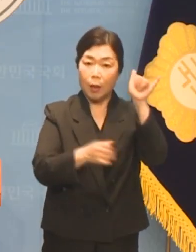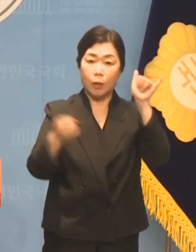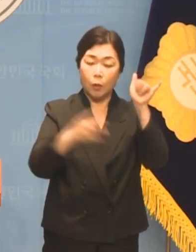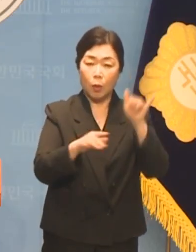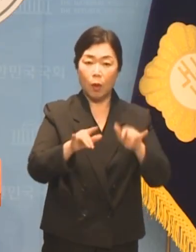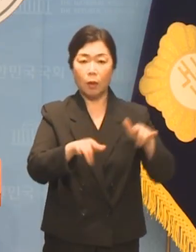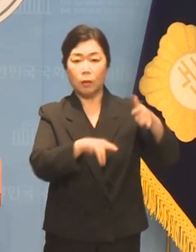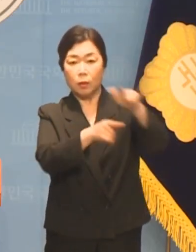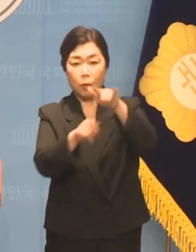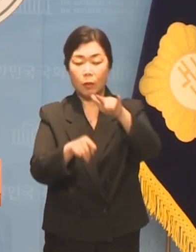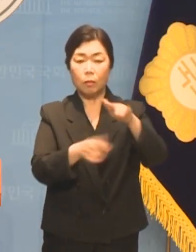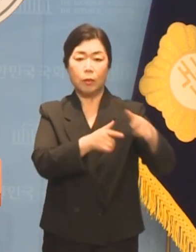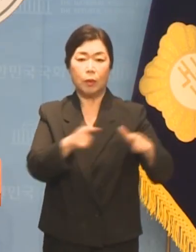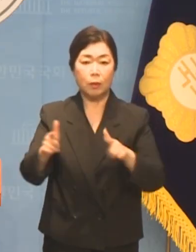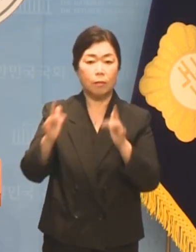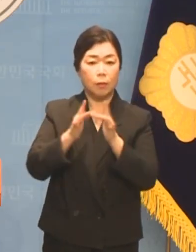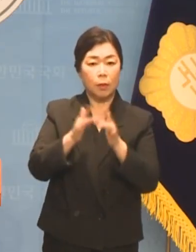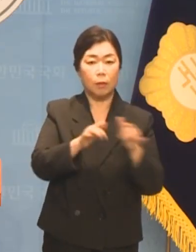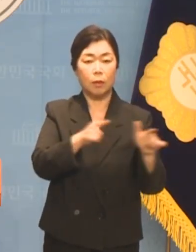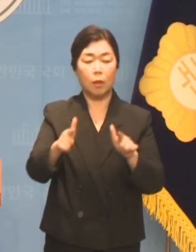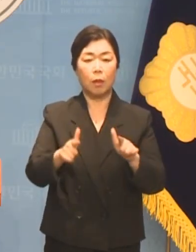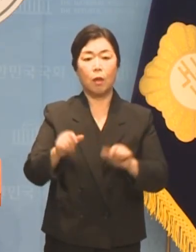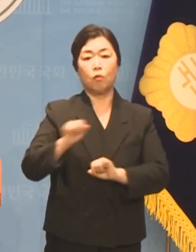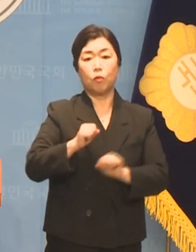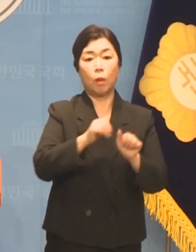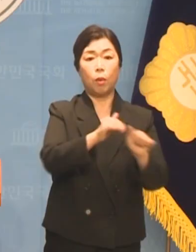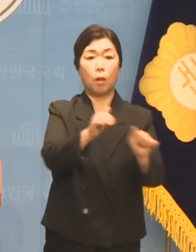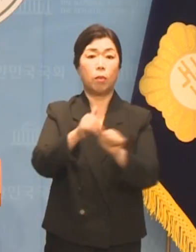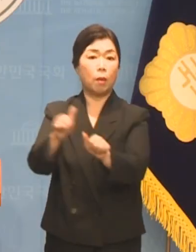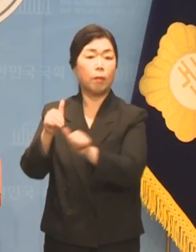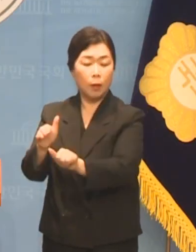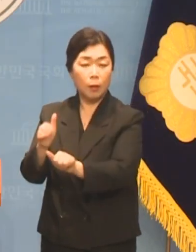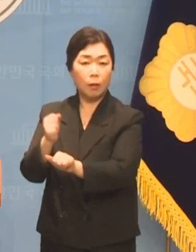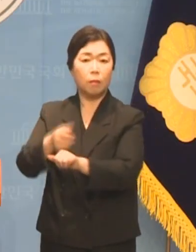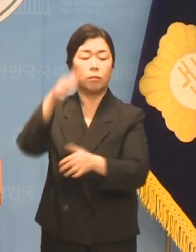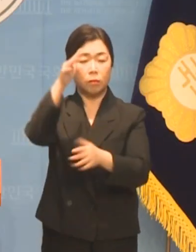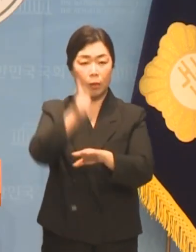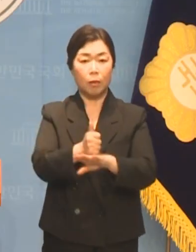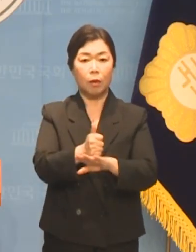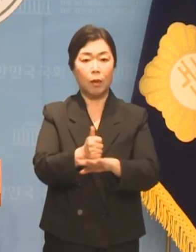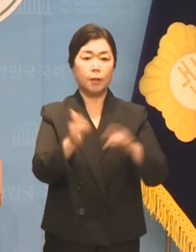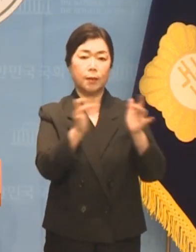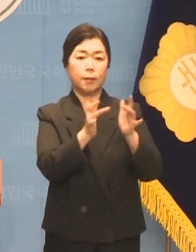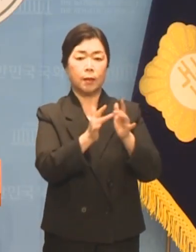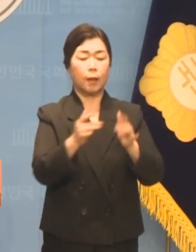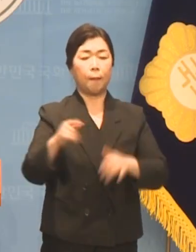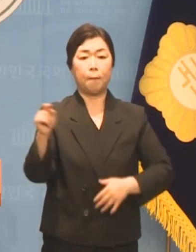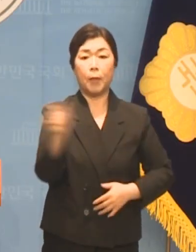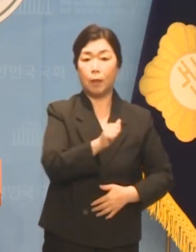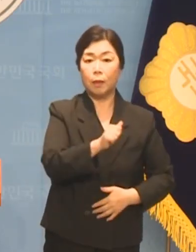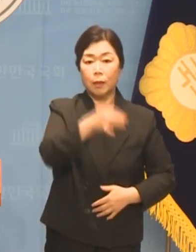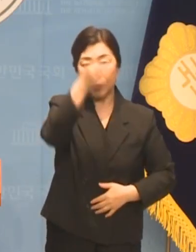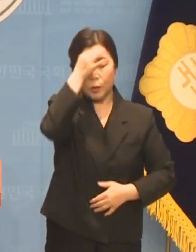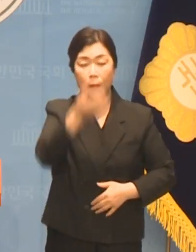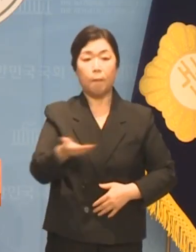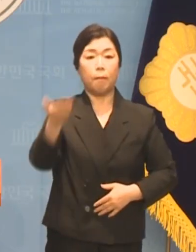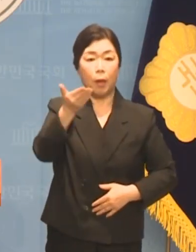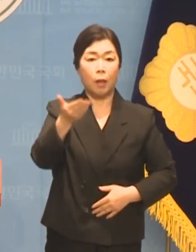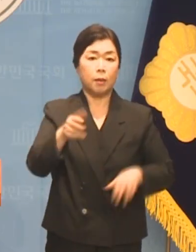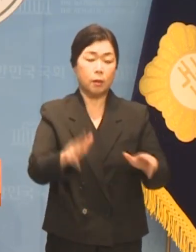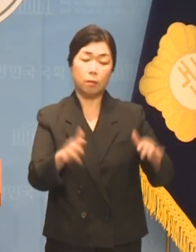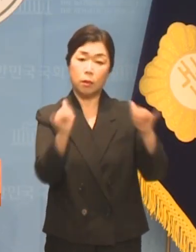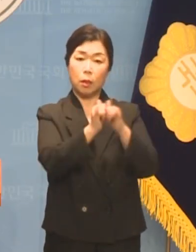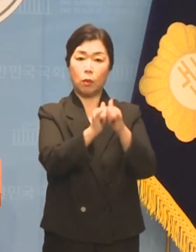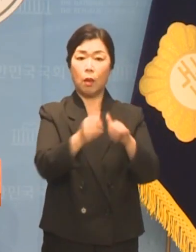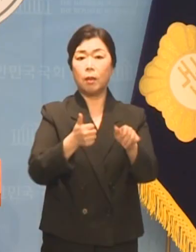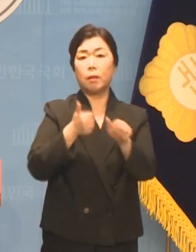사이버 가디언을 전군에 배치해 압도적 첨단 전투력, 지금 당장 싸워도 이길 수